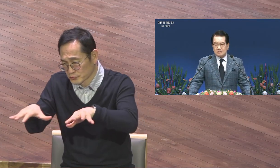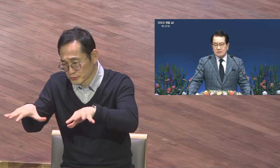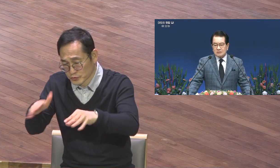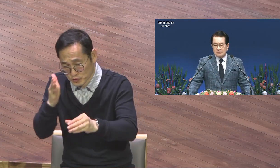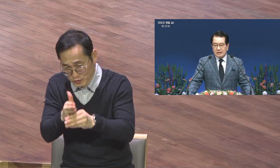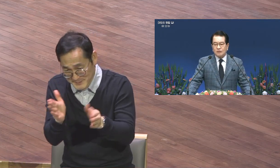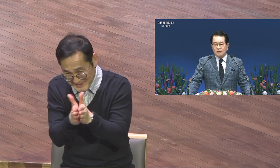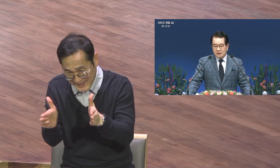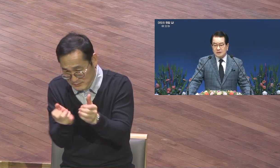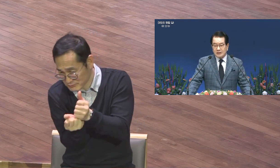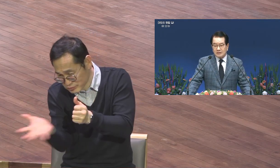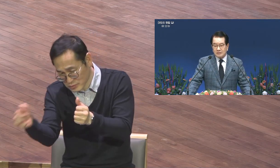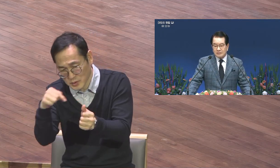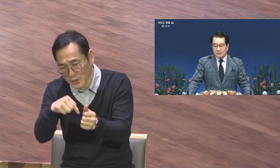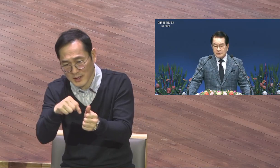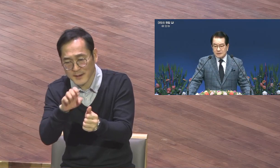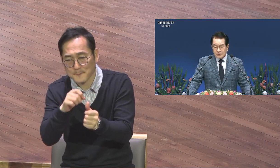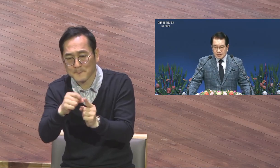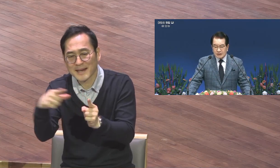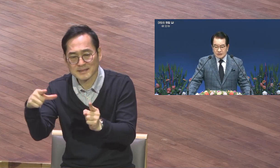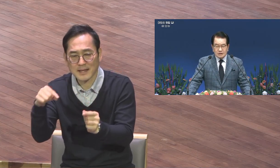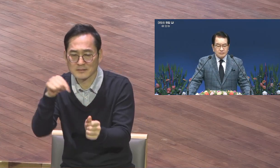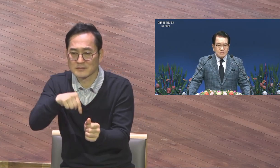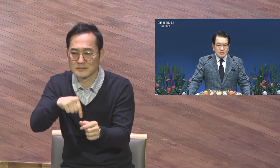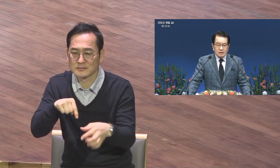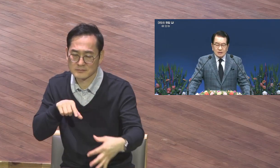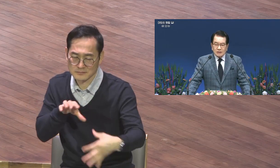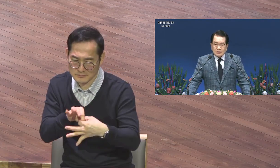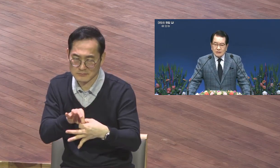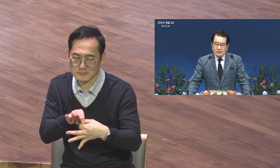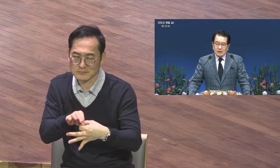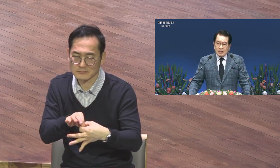파키스탄을 삼고 있는 거예요. 그러니까 지금